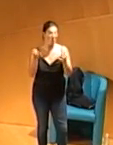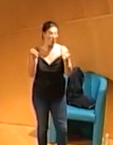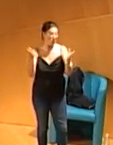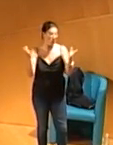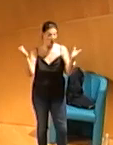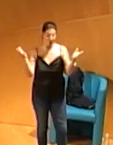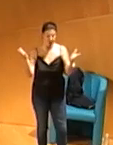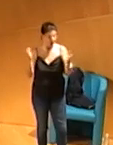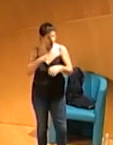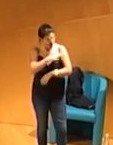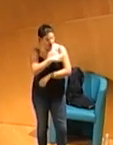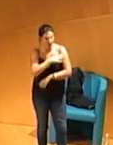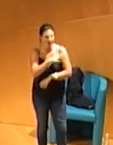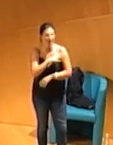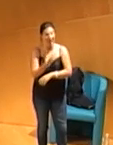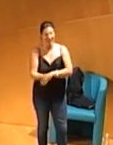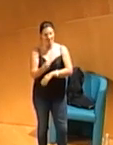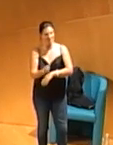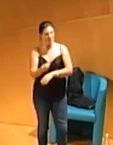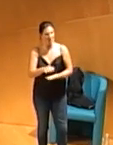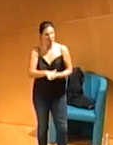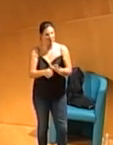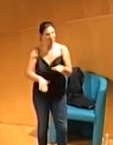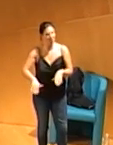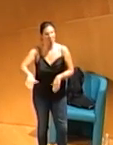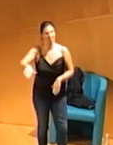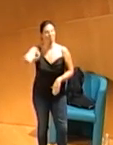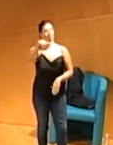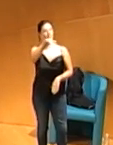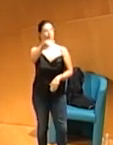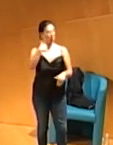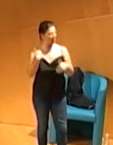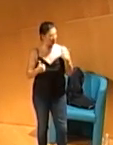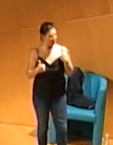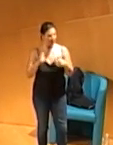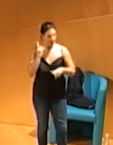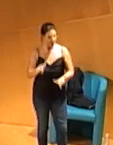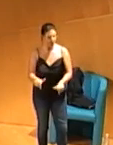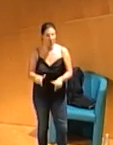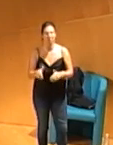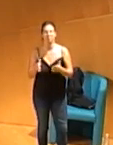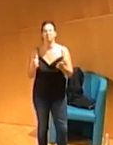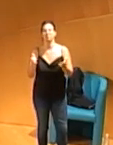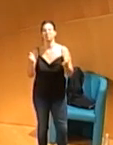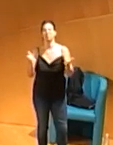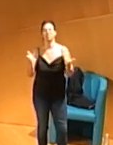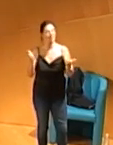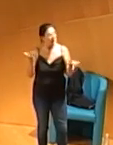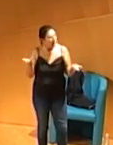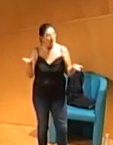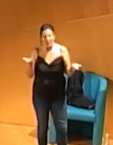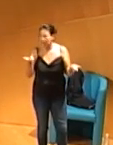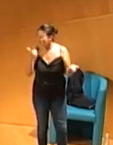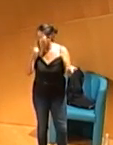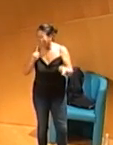qui ont un enfant devenu adulte avec un handicap. On a parlé parce qu'on s'est dit, il faut qu'on leur